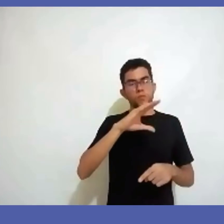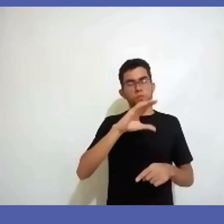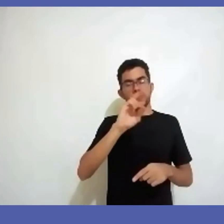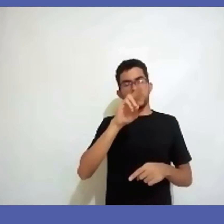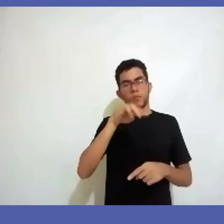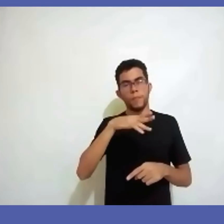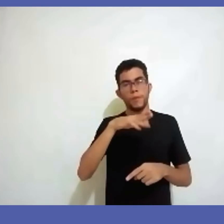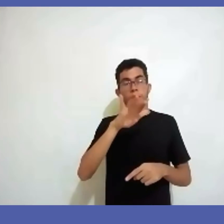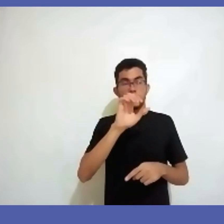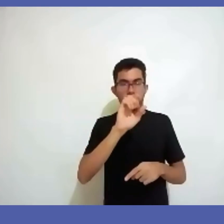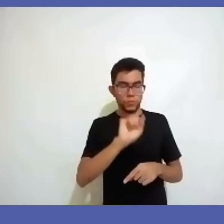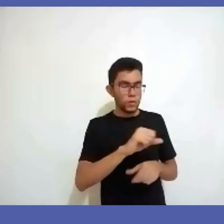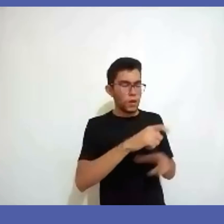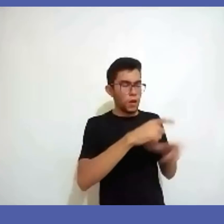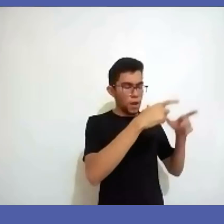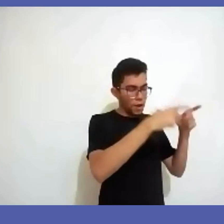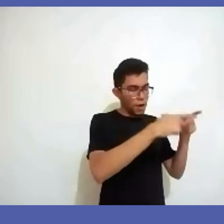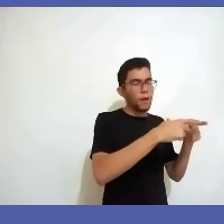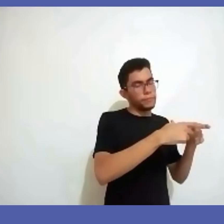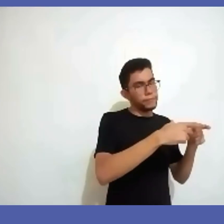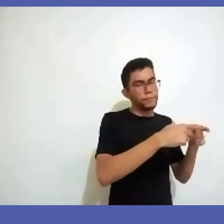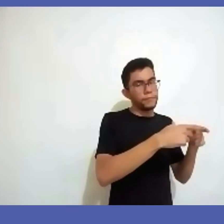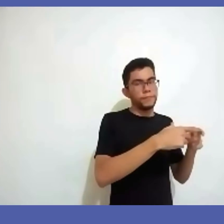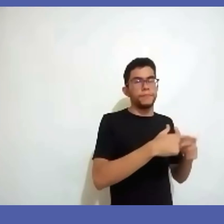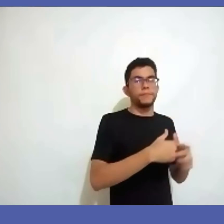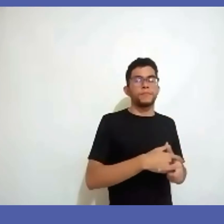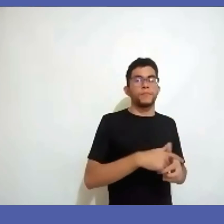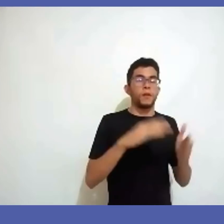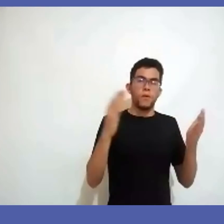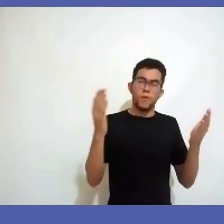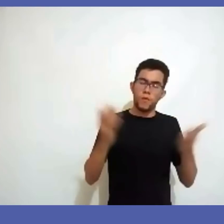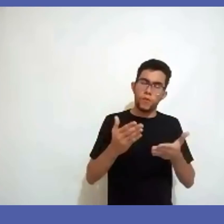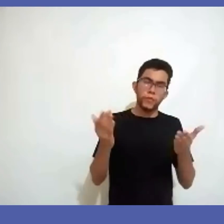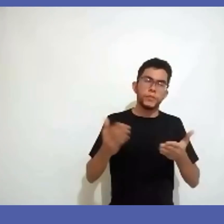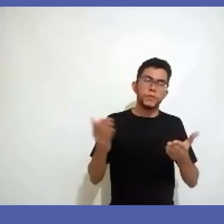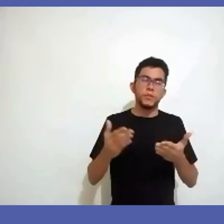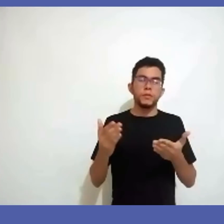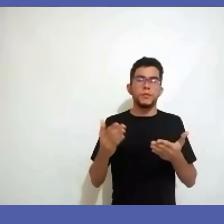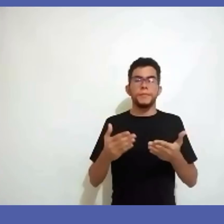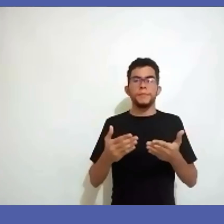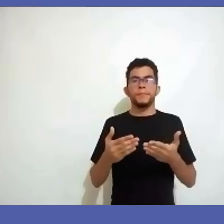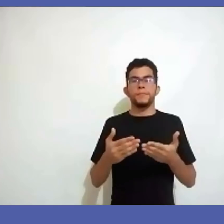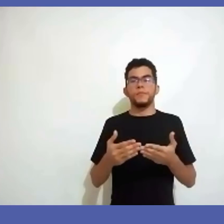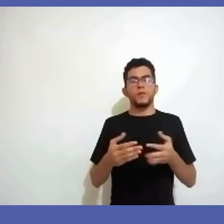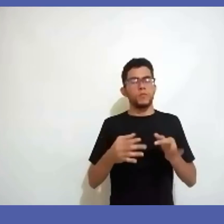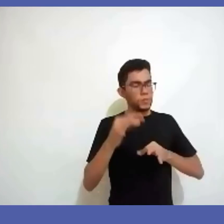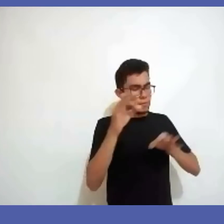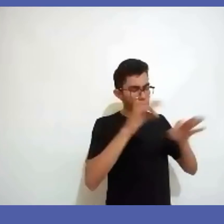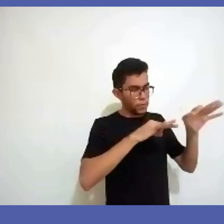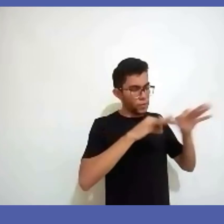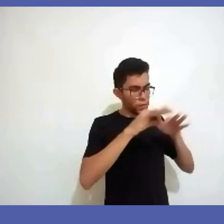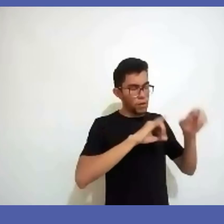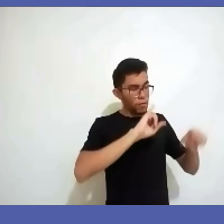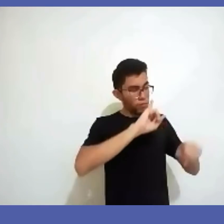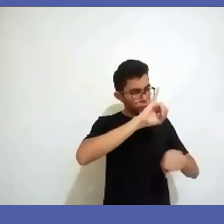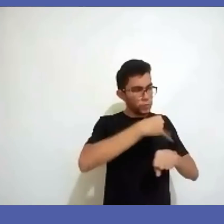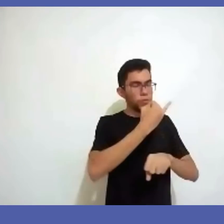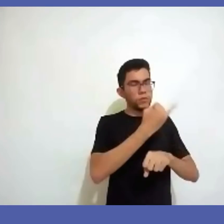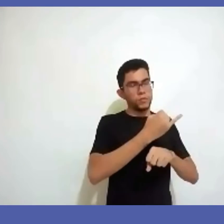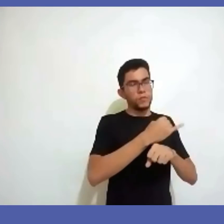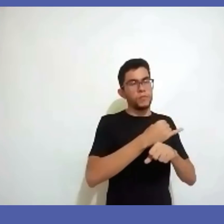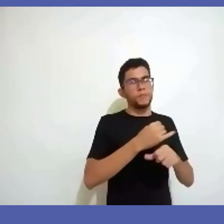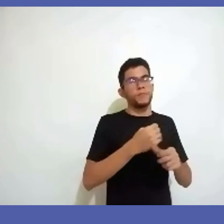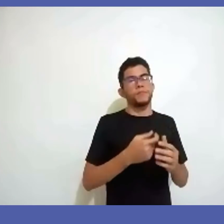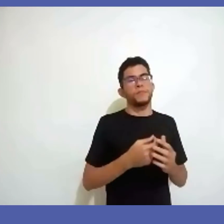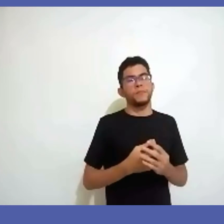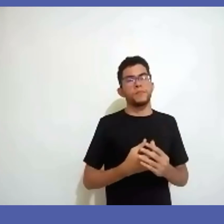qualquer forma, Jerusalém hoje, embora ainda eles administram ainda cheio de melindres, né?